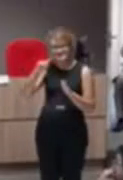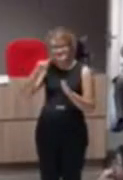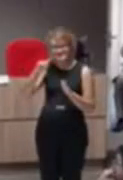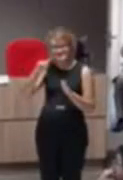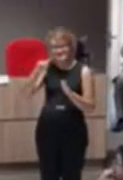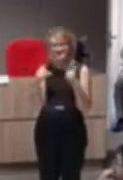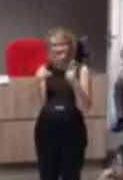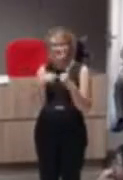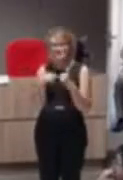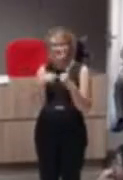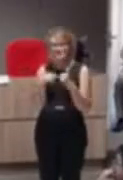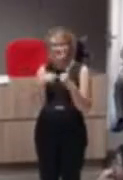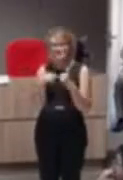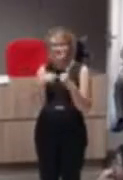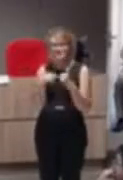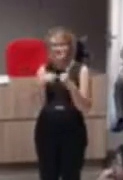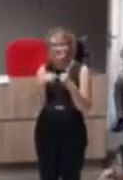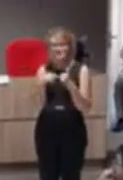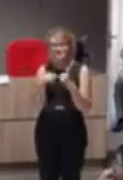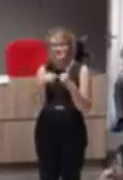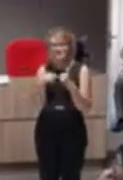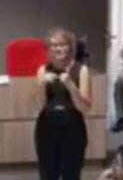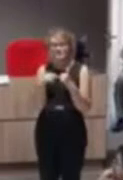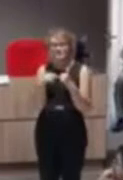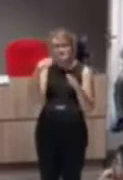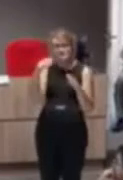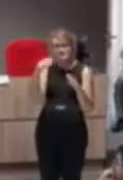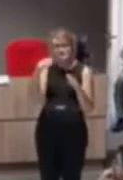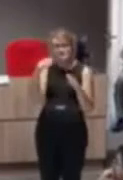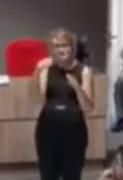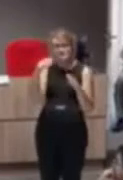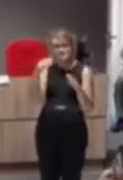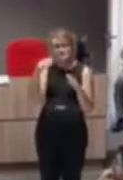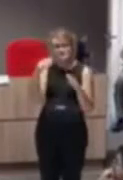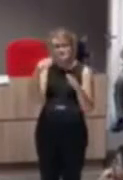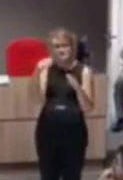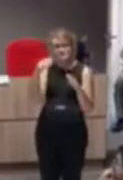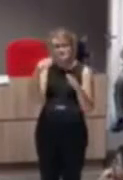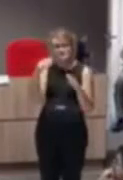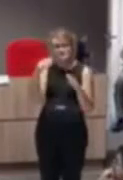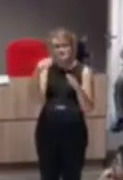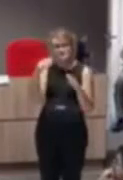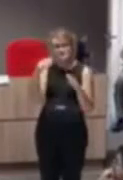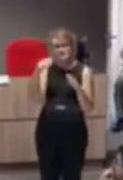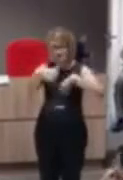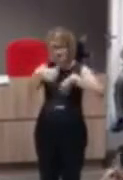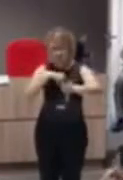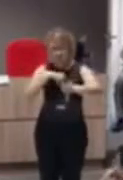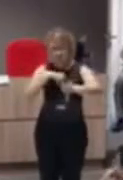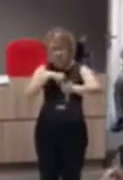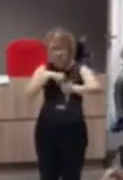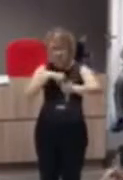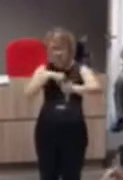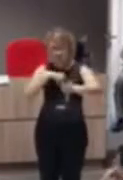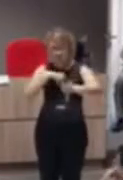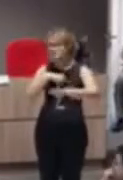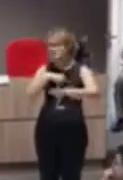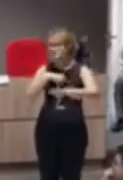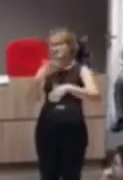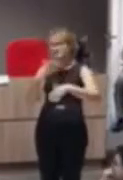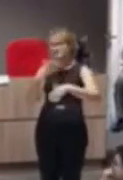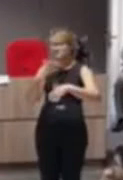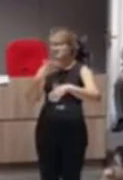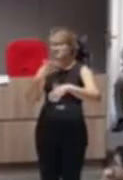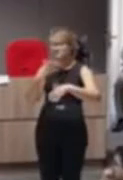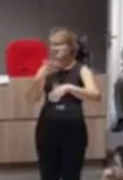atendimentos em saúde mental de qualquer natureza devem ter como premissa o respeito e a humanidade no trato com a pessoa